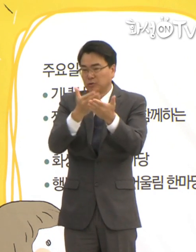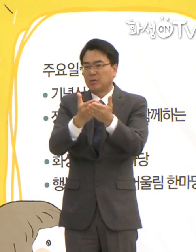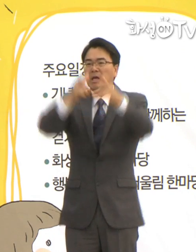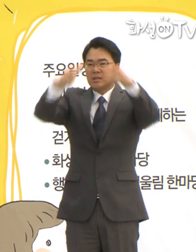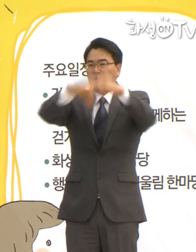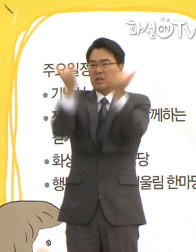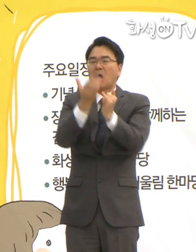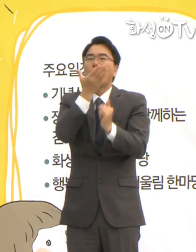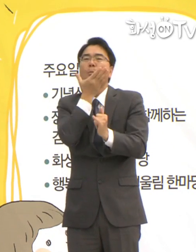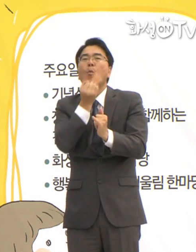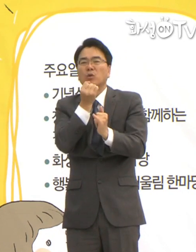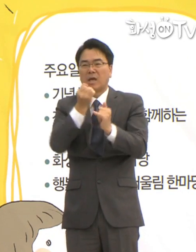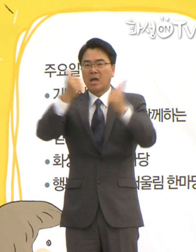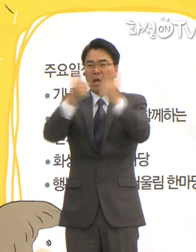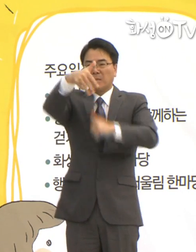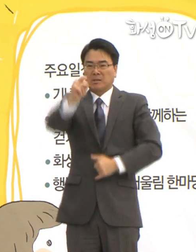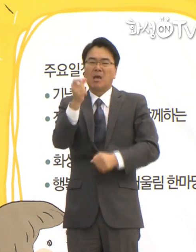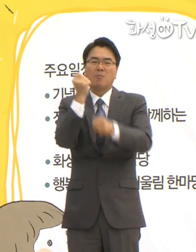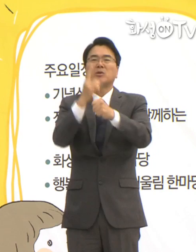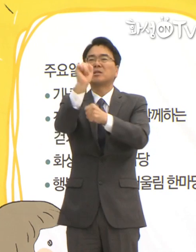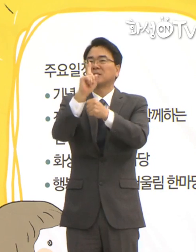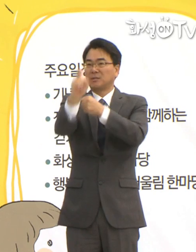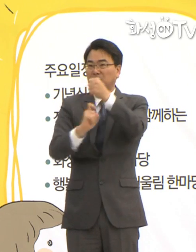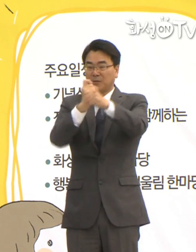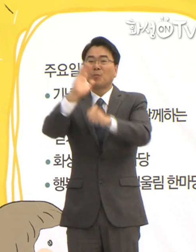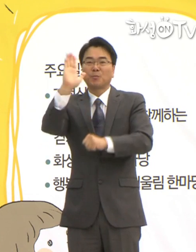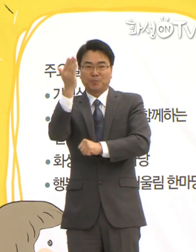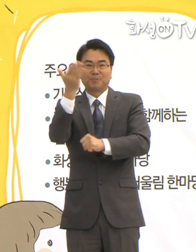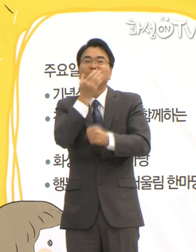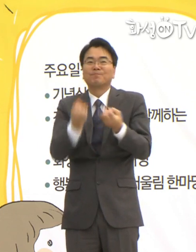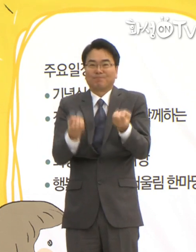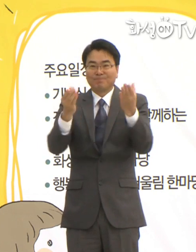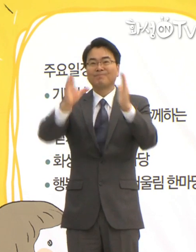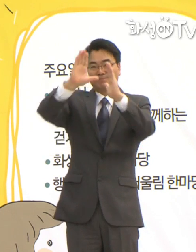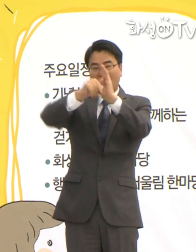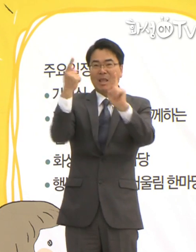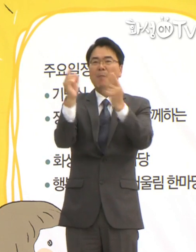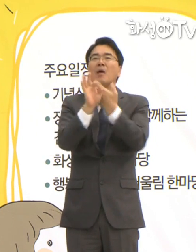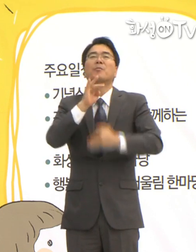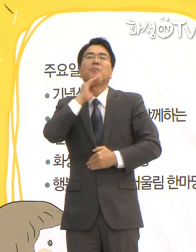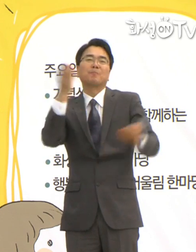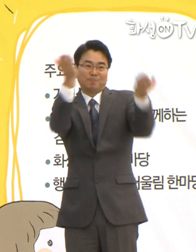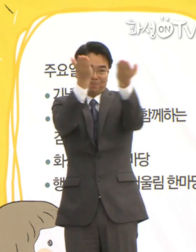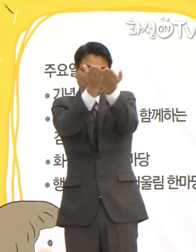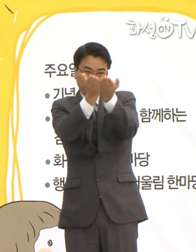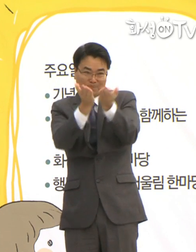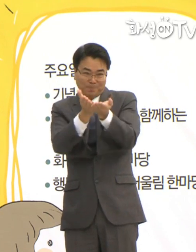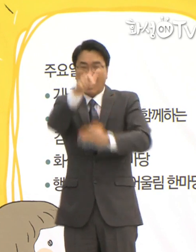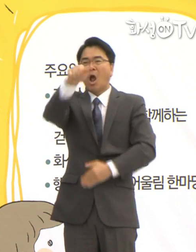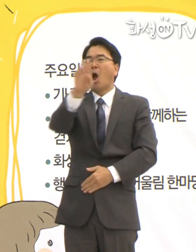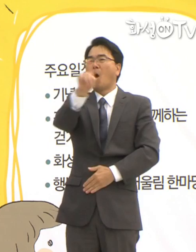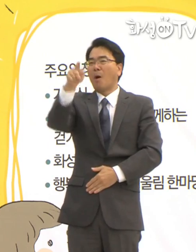나이가 온 11년이 되었습니다. 매년 축제의 날이 되면 나이에 걸맞는 거버넌스가 제대로